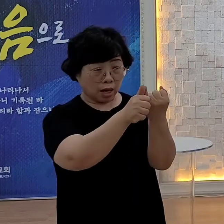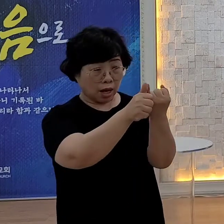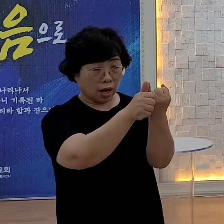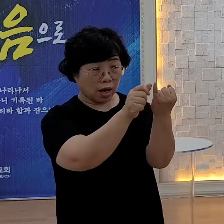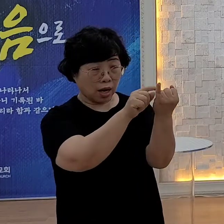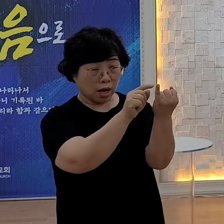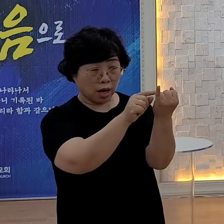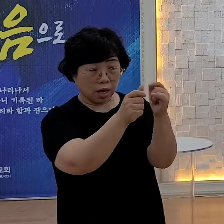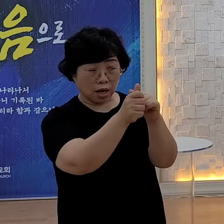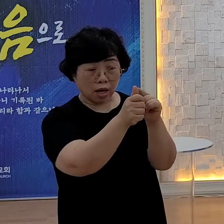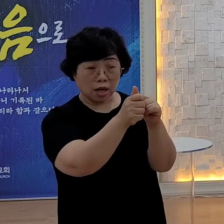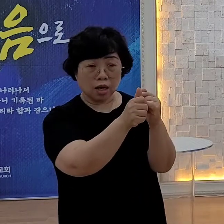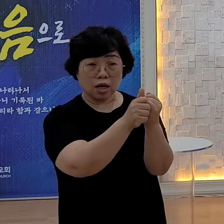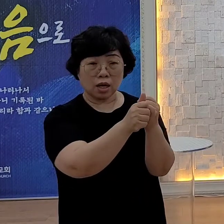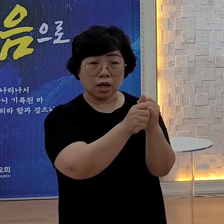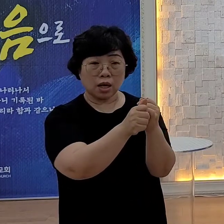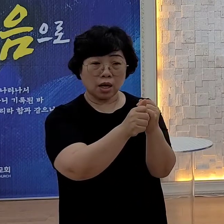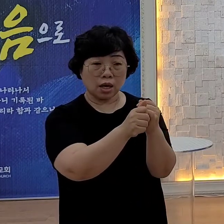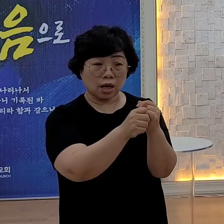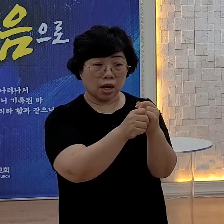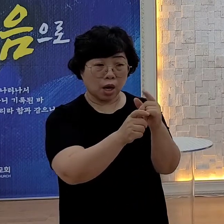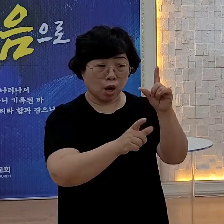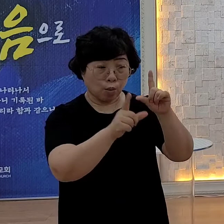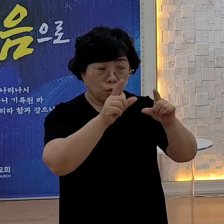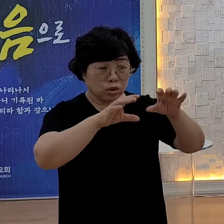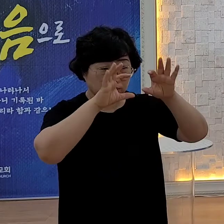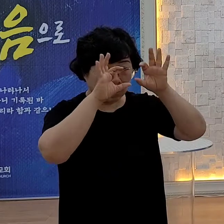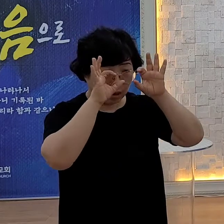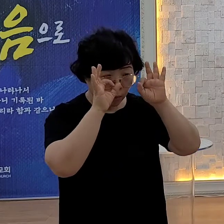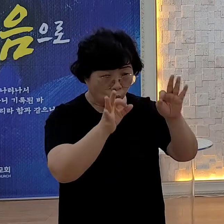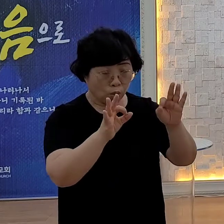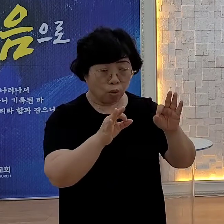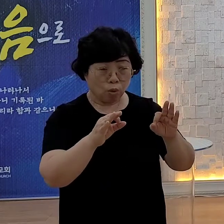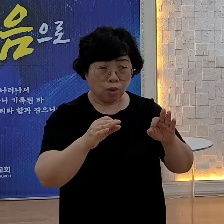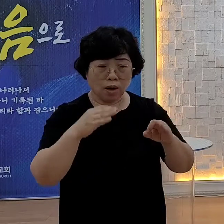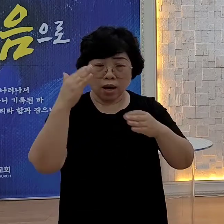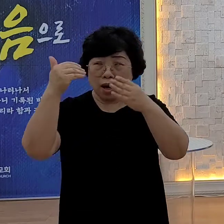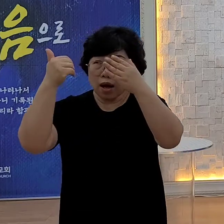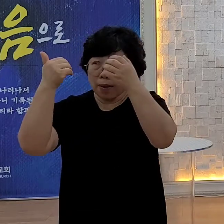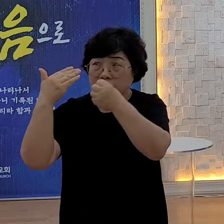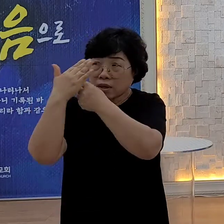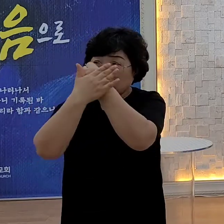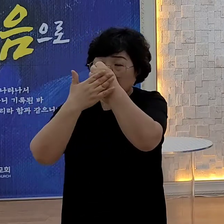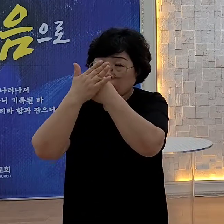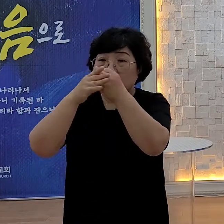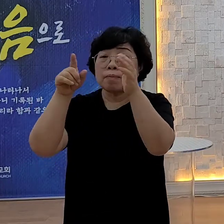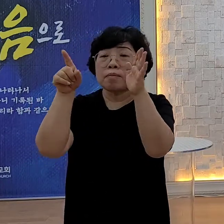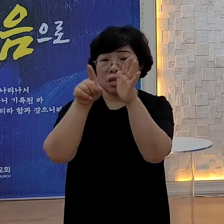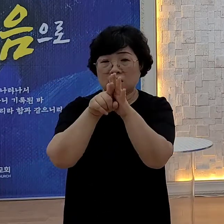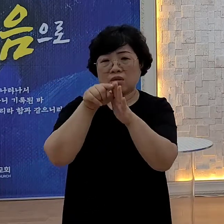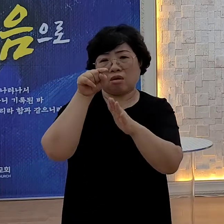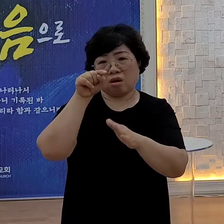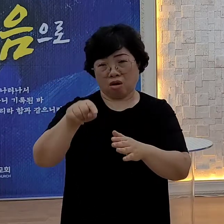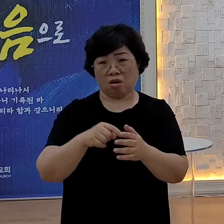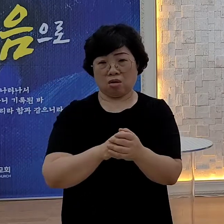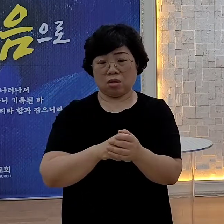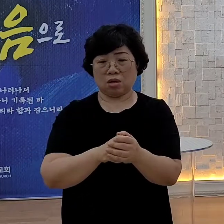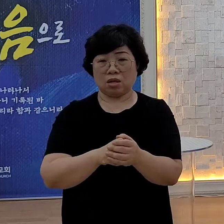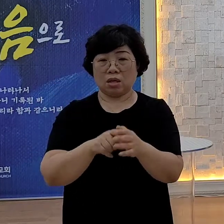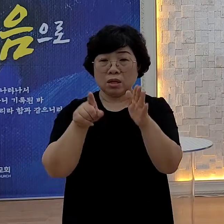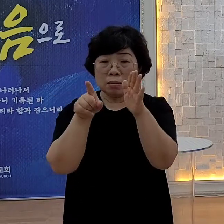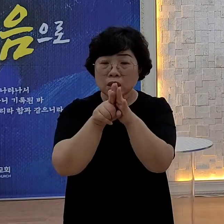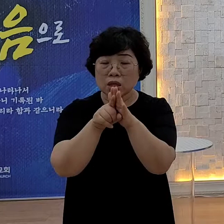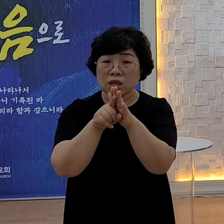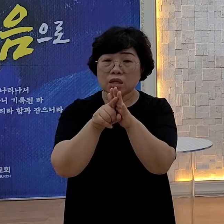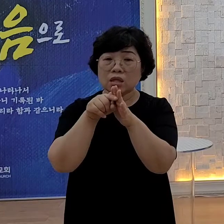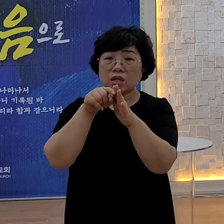사라에게 나타났던 이 전적인 하나님의 은혜와 능력, 이 은혜가 우리에게